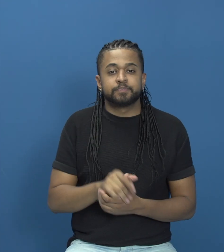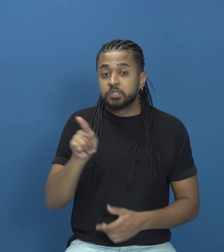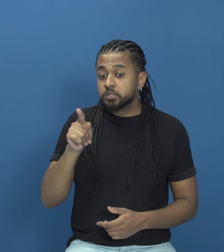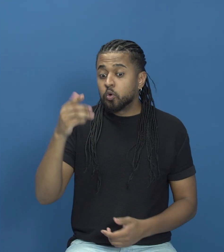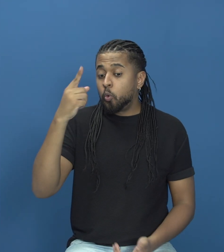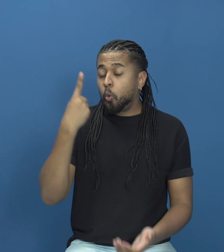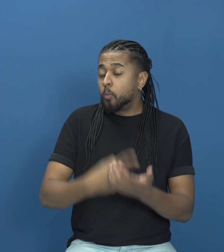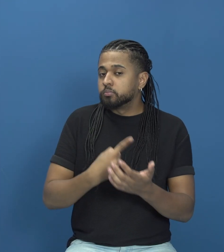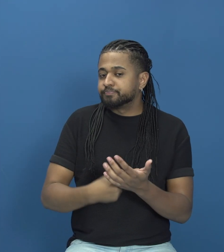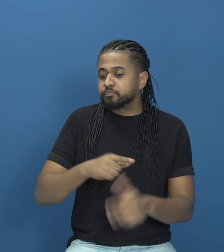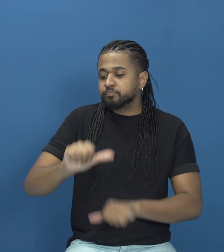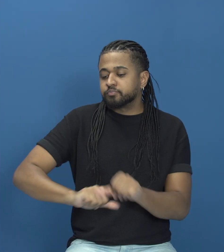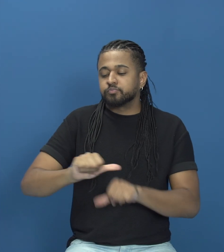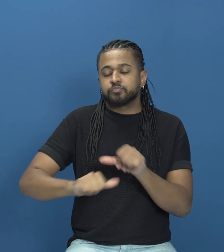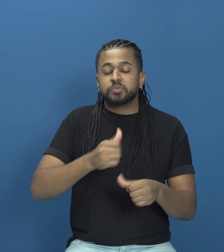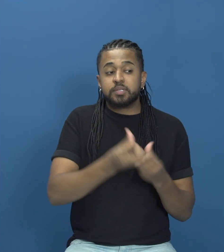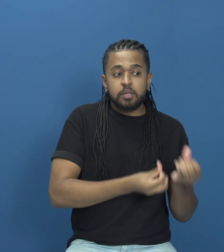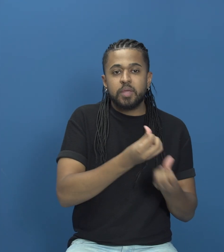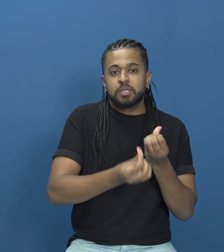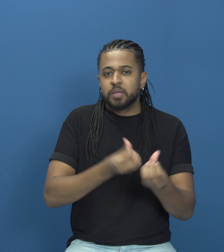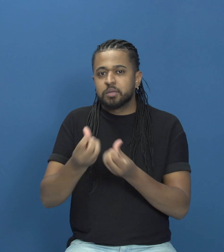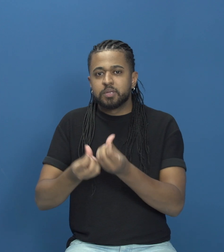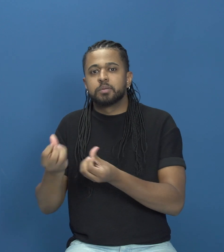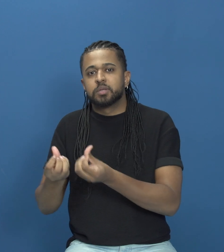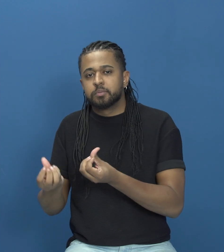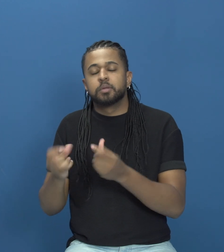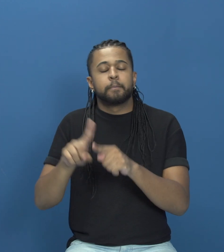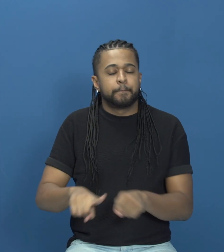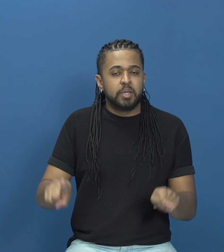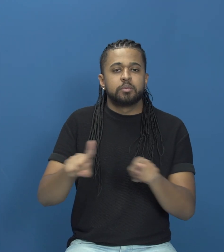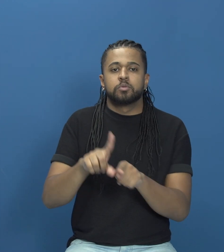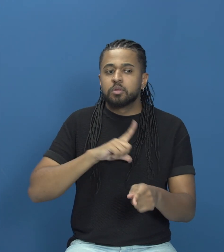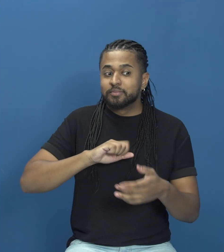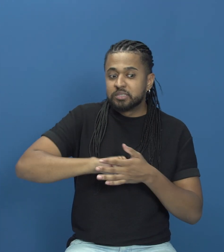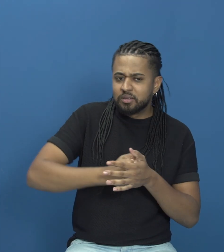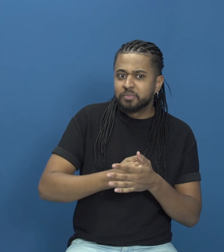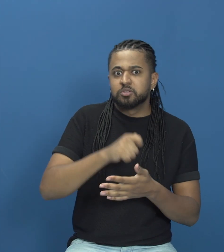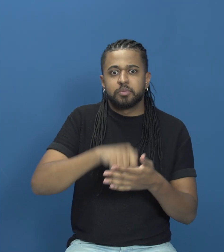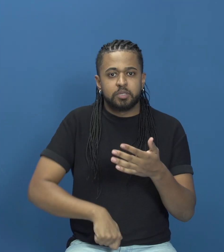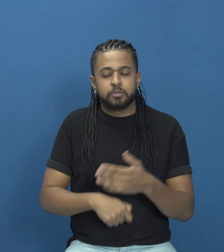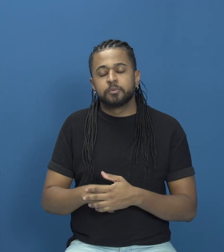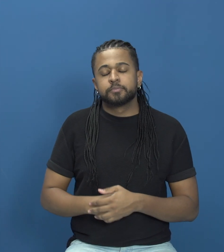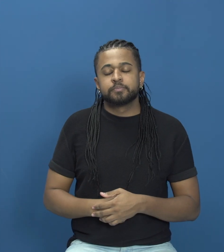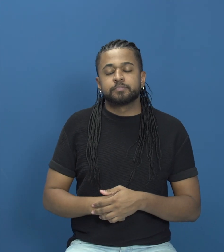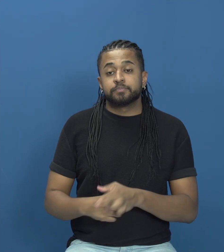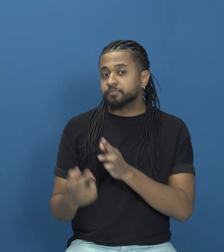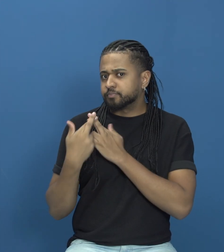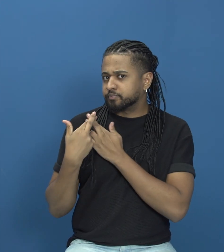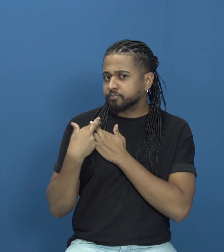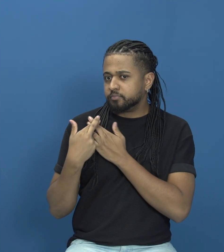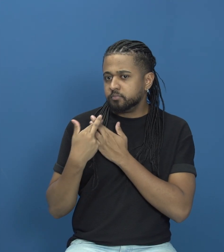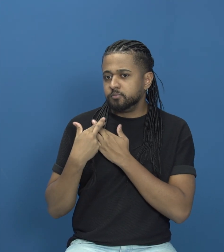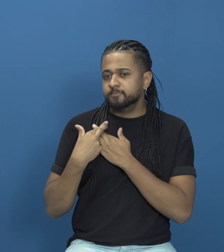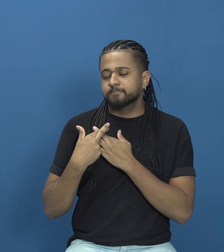se compromete a renová-lo semestralmente, mesmo diante do trancamento da matrícula,